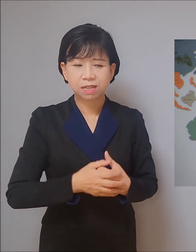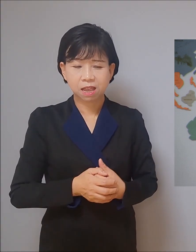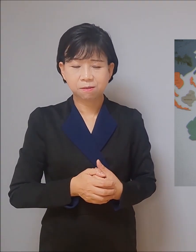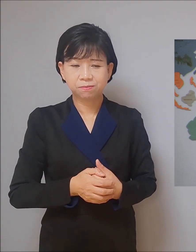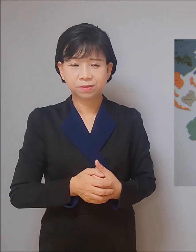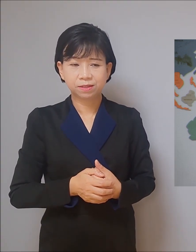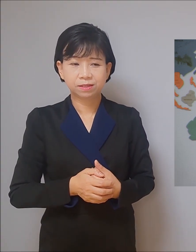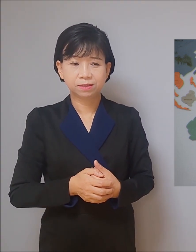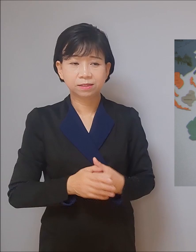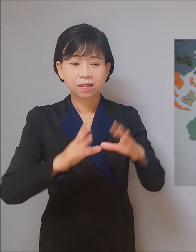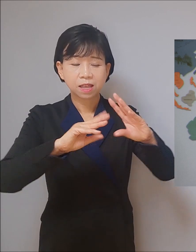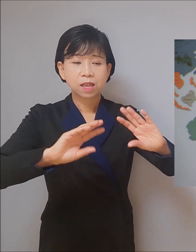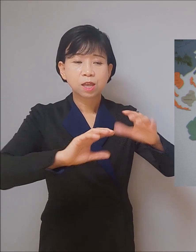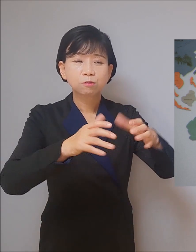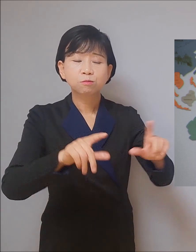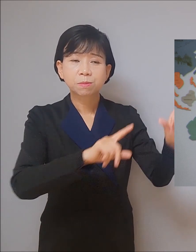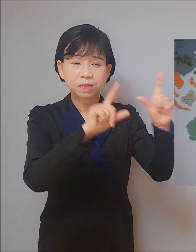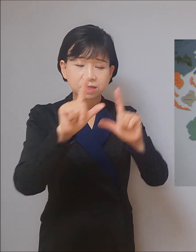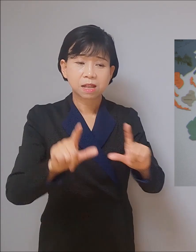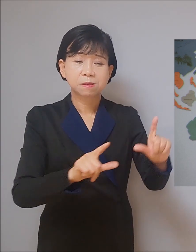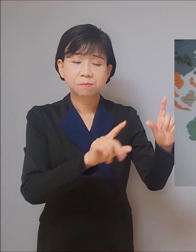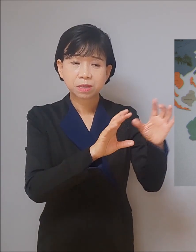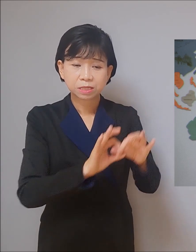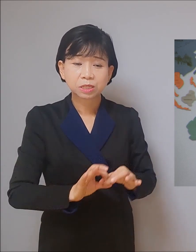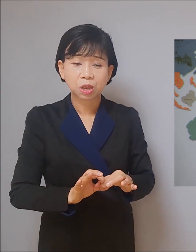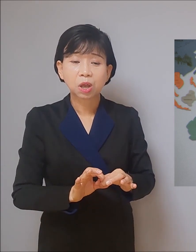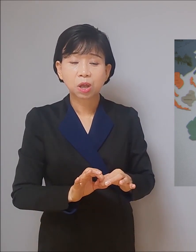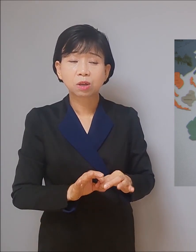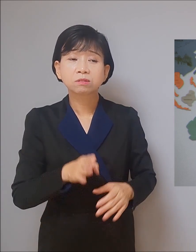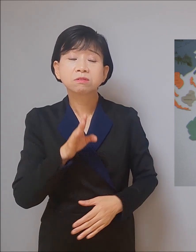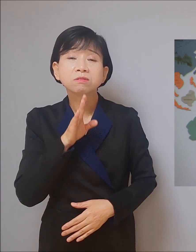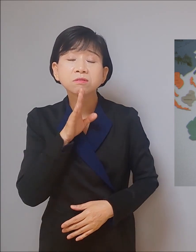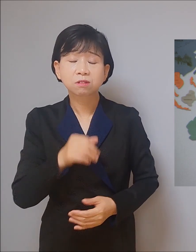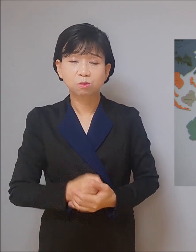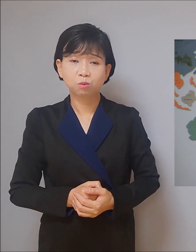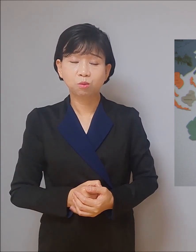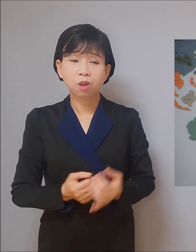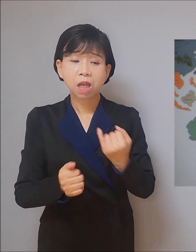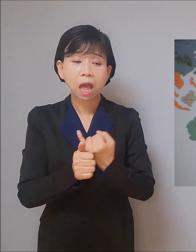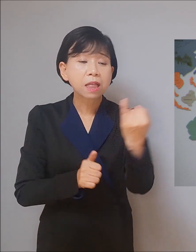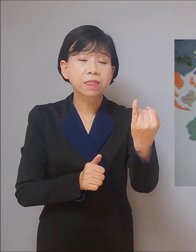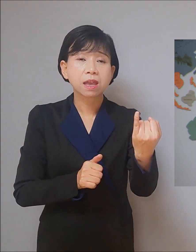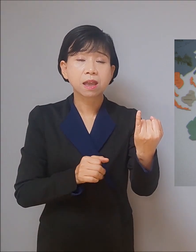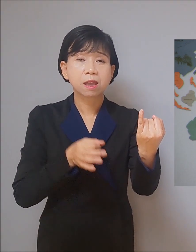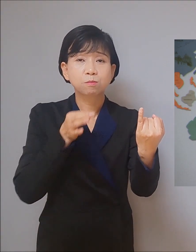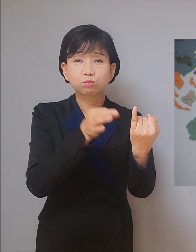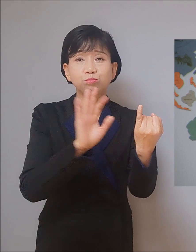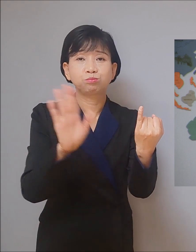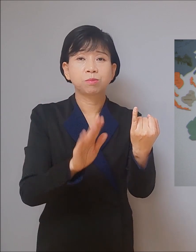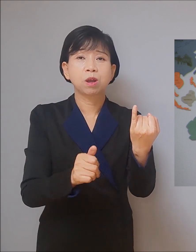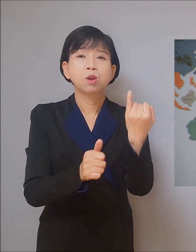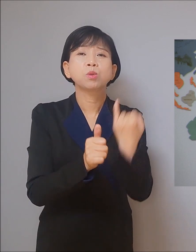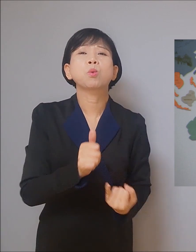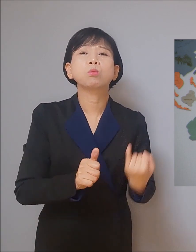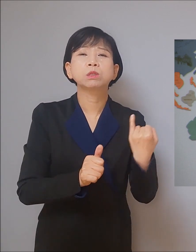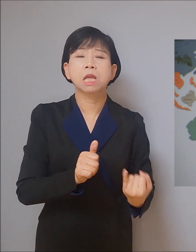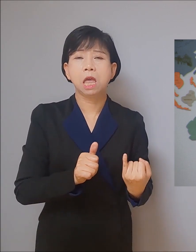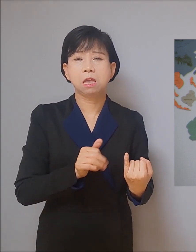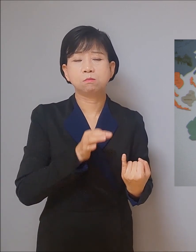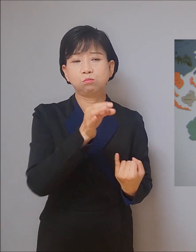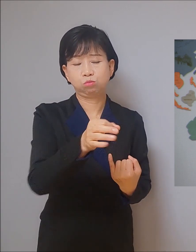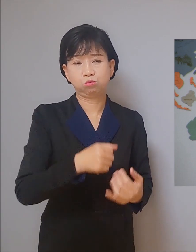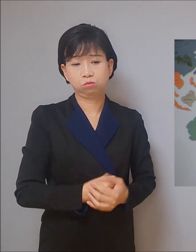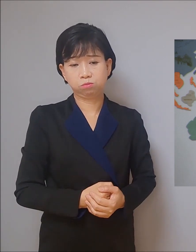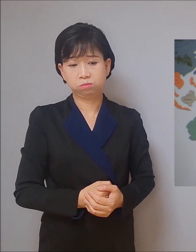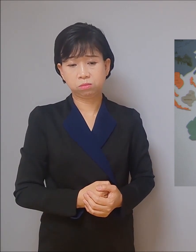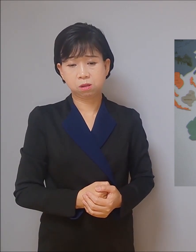정말 애굽에 가서는 그렇게 이야기하게 됩니다. 어떻게 되었을까요? 아내 사라는